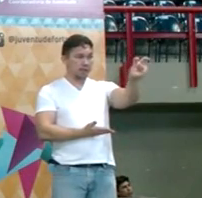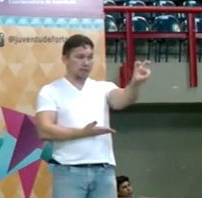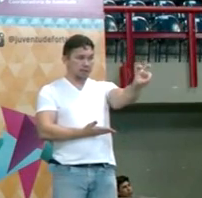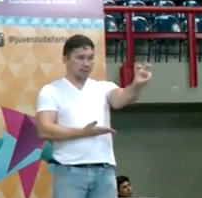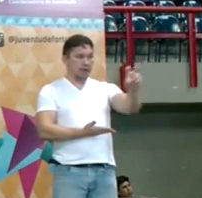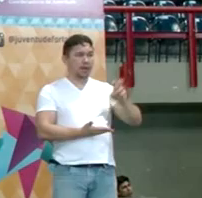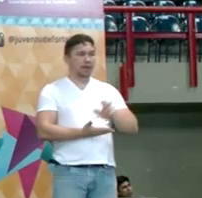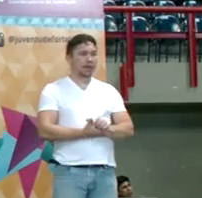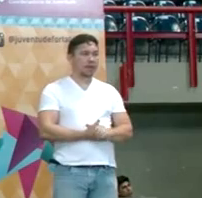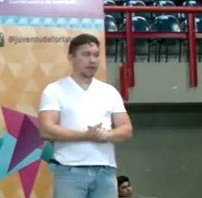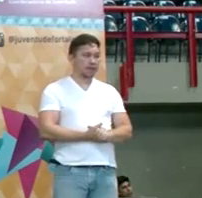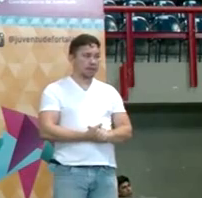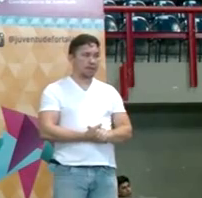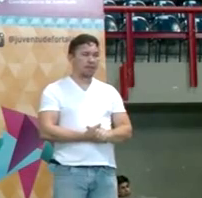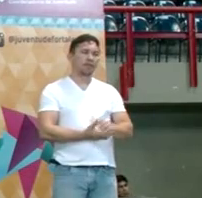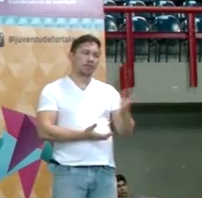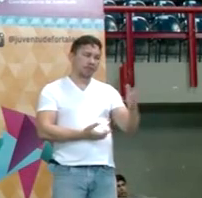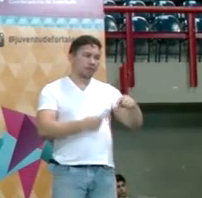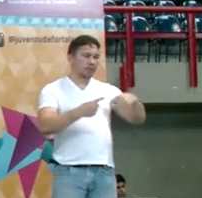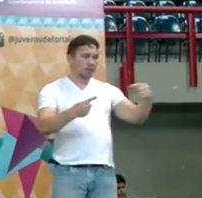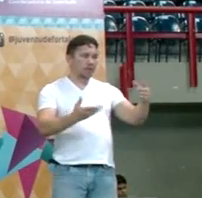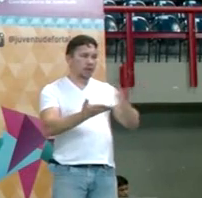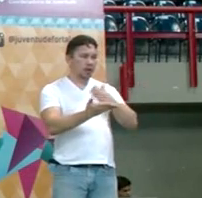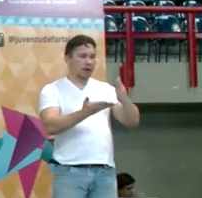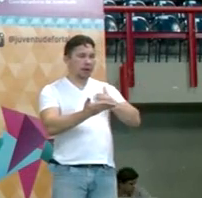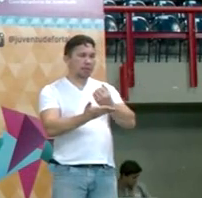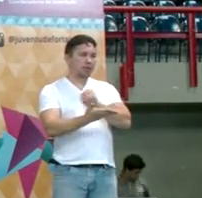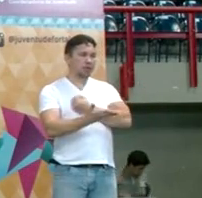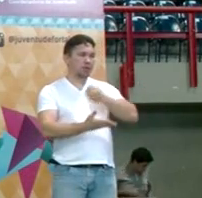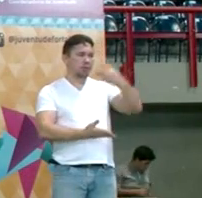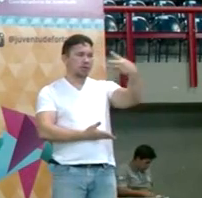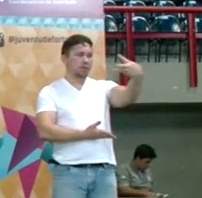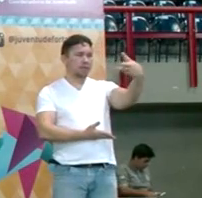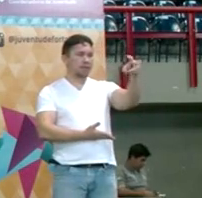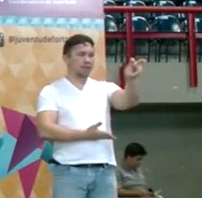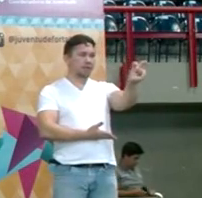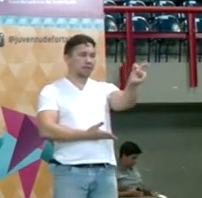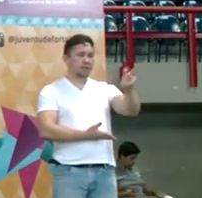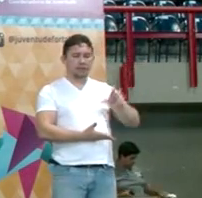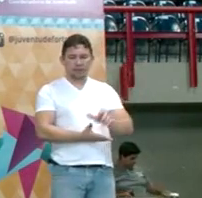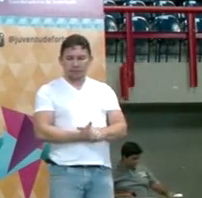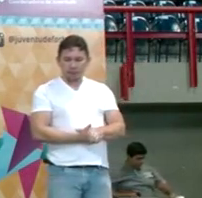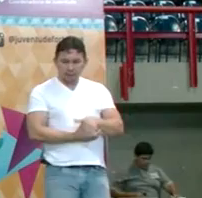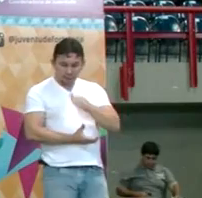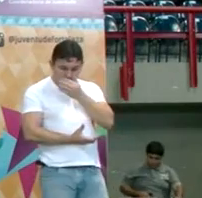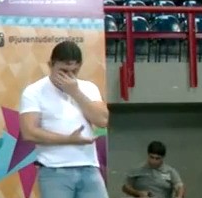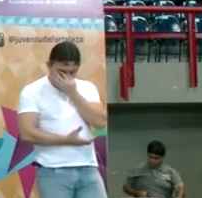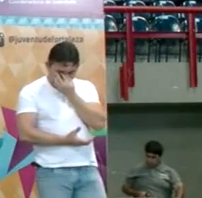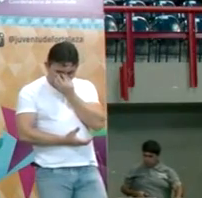35. Peguem, por favor, o material na página de número 35.